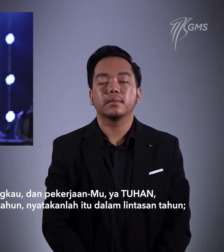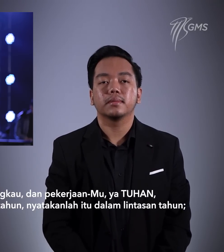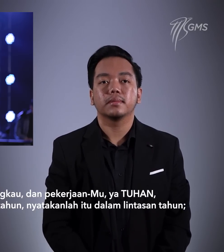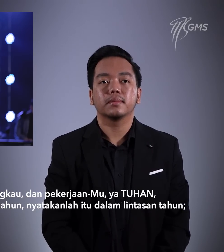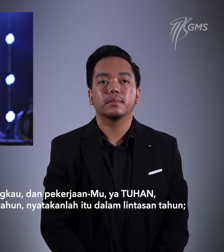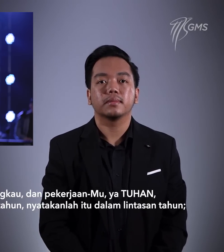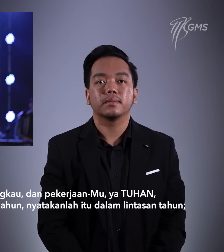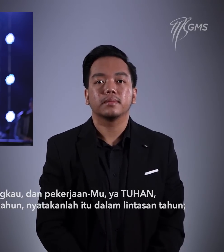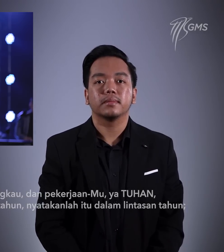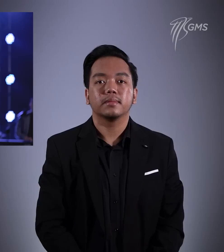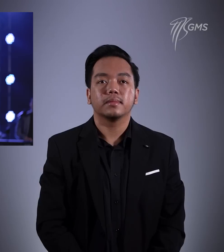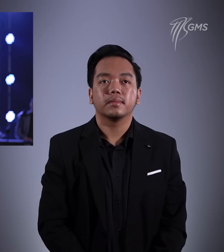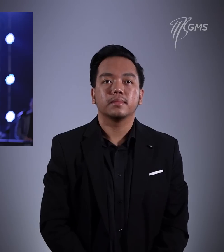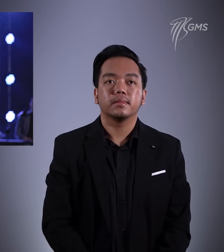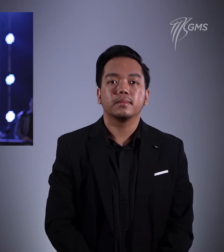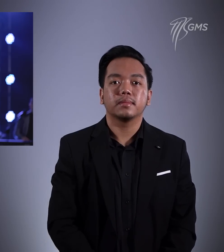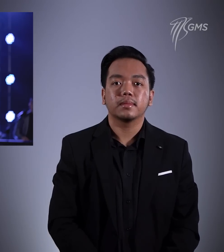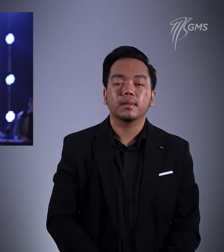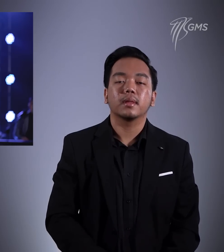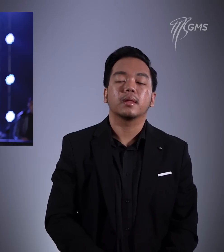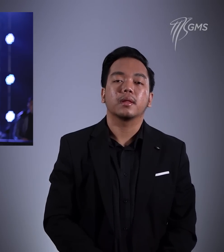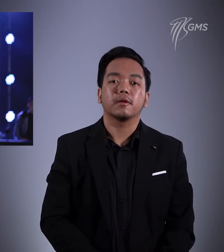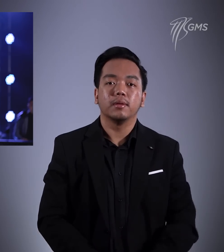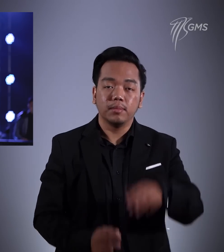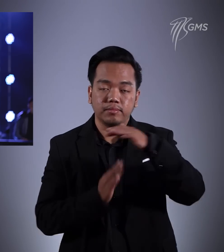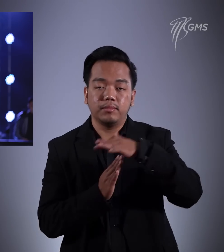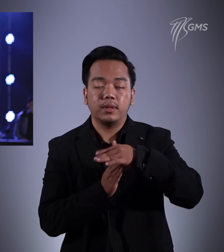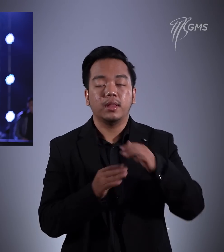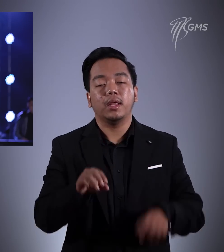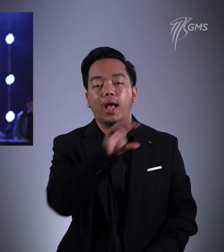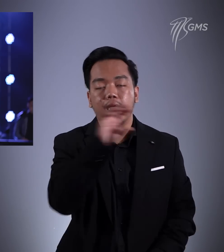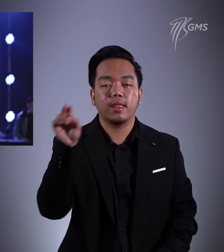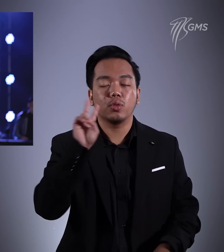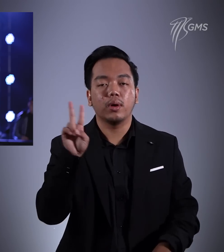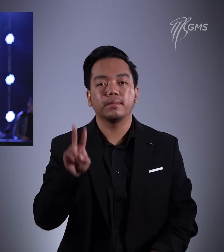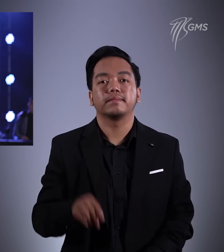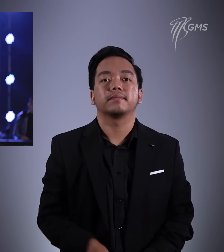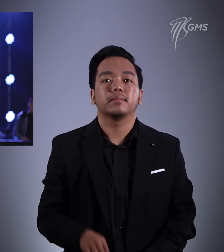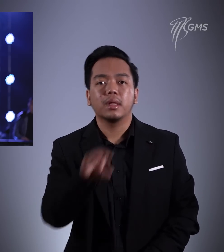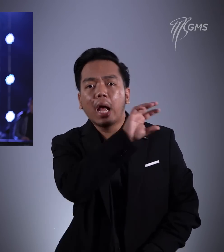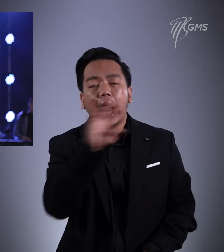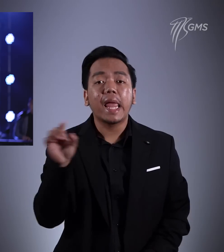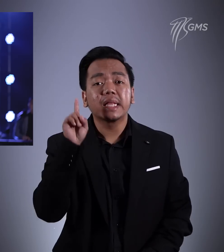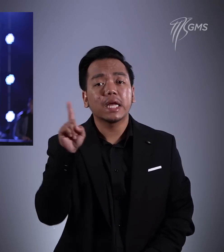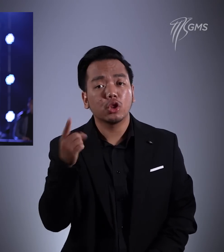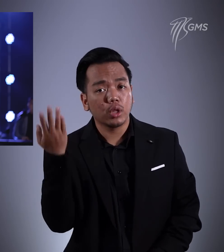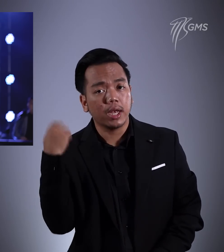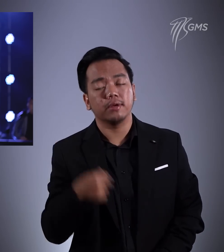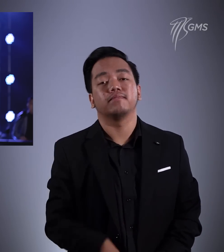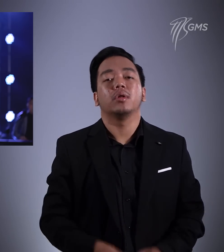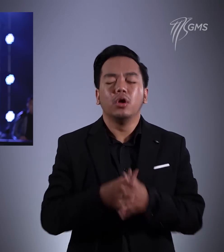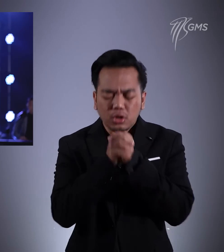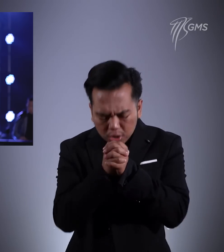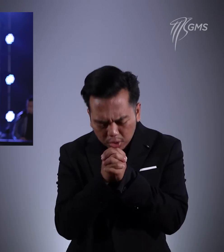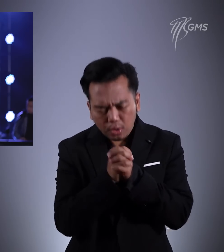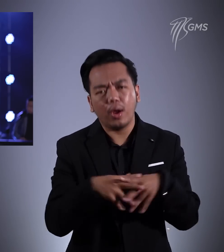ingatlah akan kasih sayang. Berhenti sampai sana, saya jelaskan dulu. Ayat 1, doa Nabi Habakuk, garis bawahi